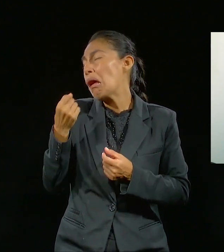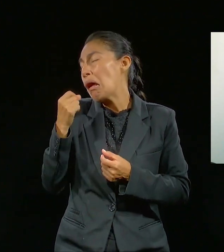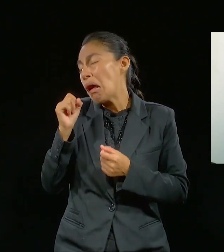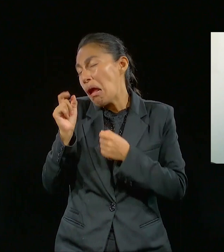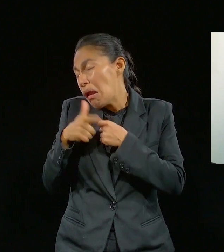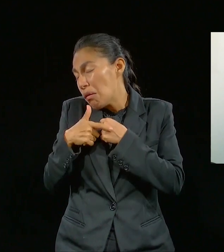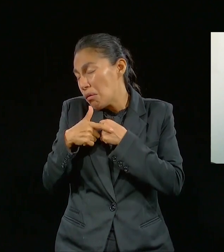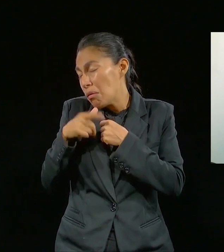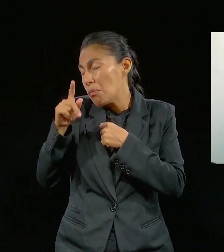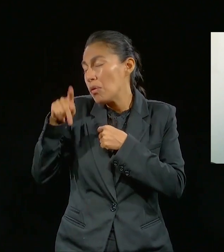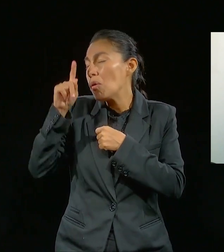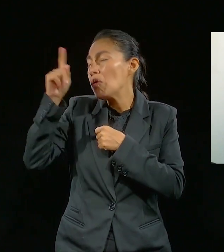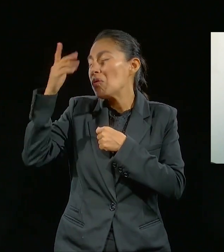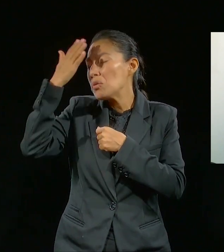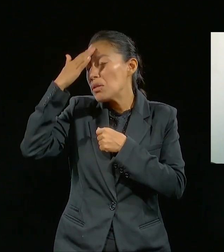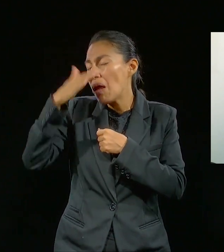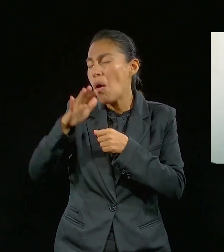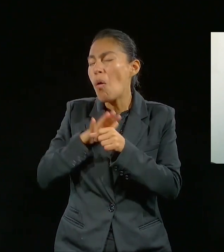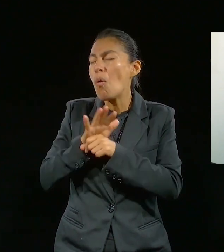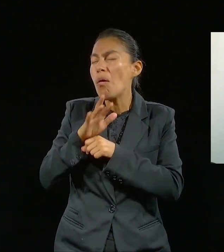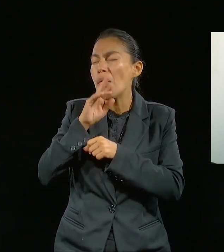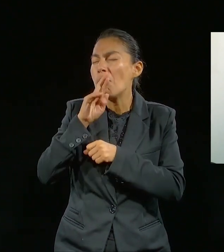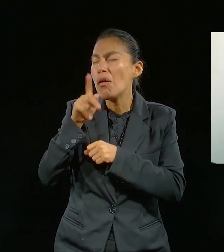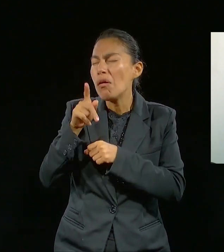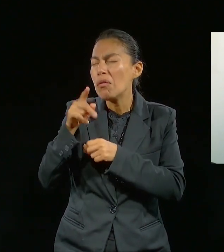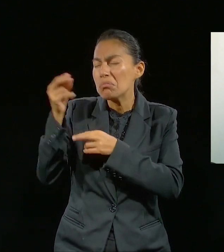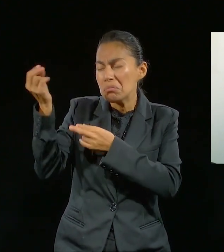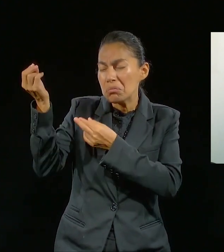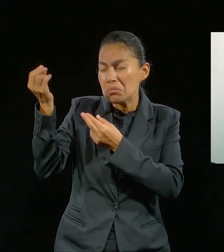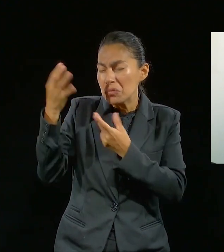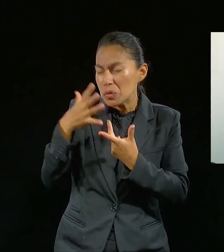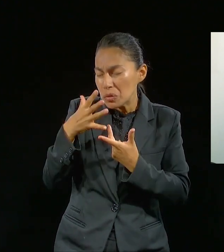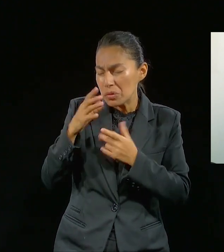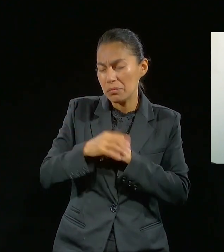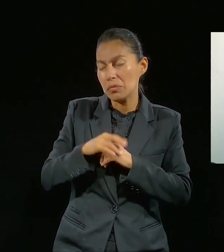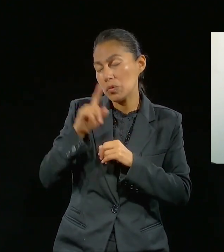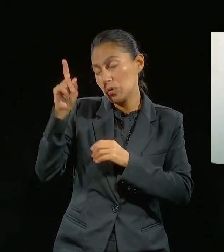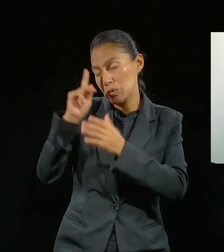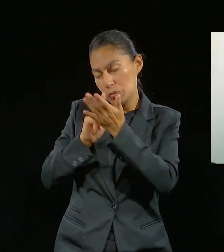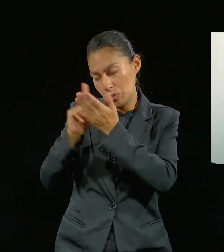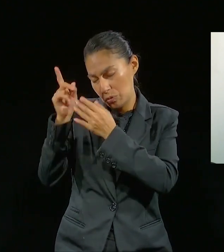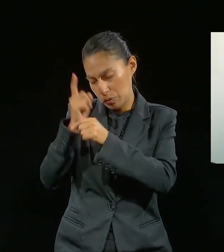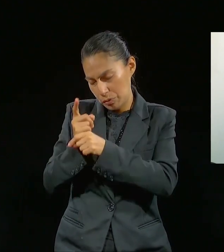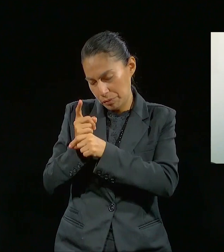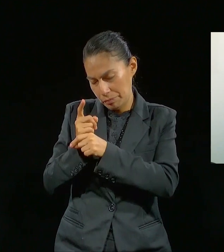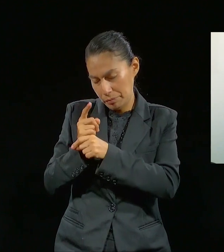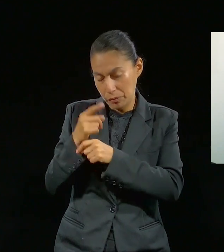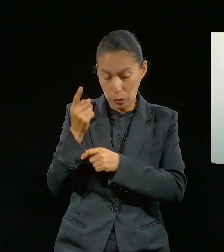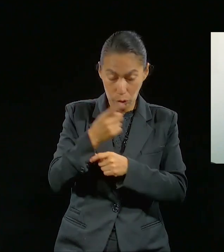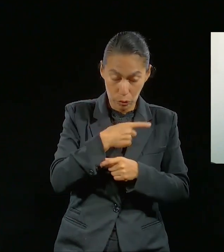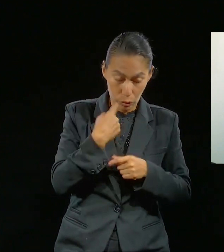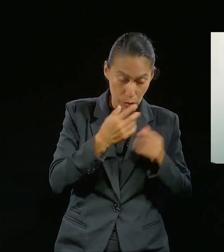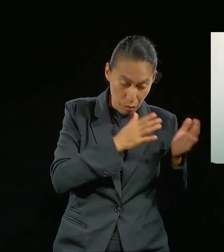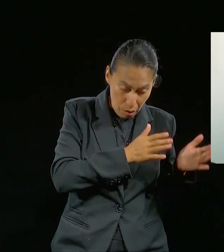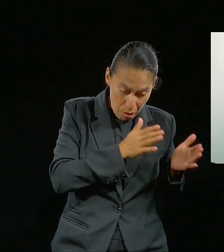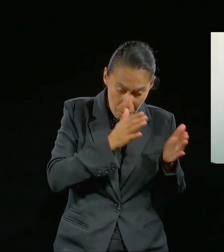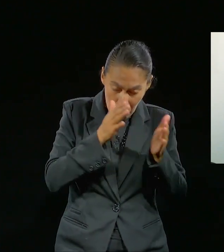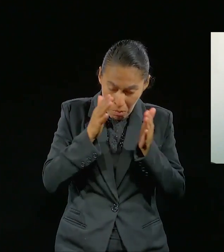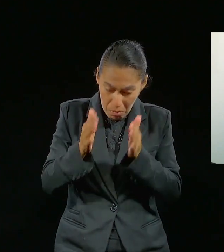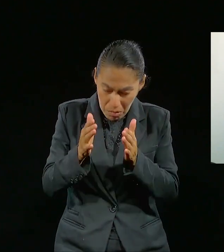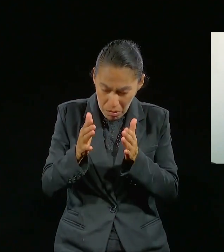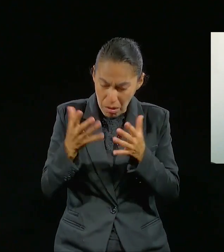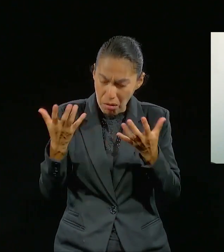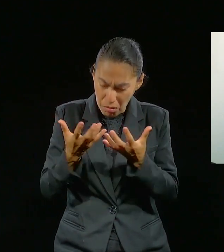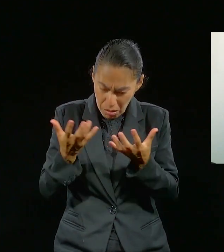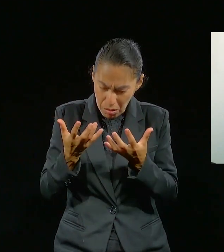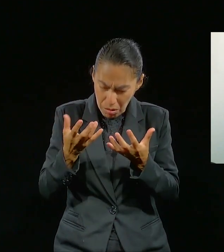pero tú sabes qué es lo mejor para nosotros. Nuestros planes los podemos trazar, Padre, pero cuando estamos